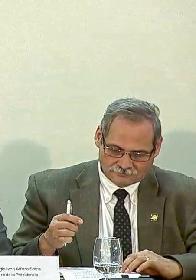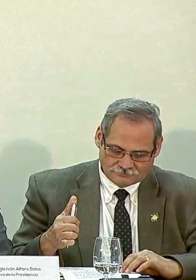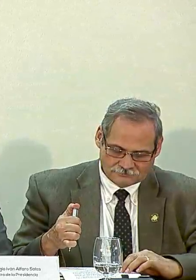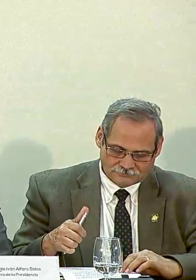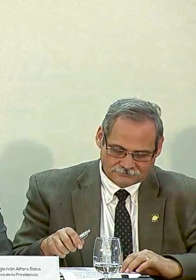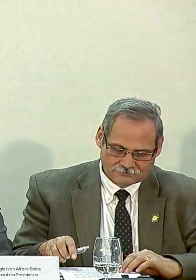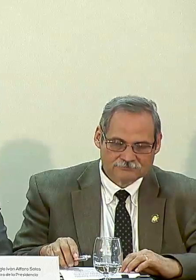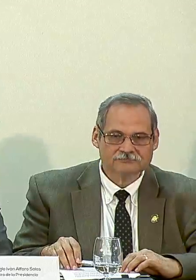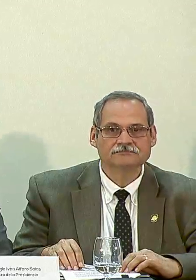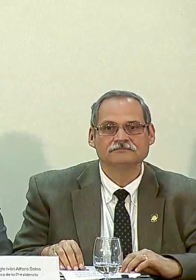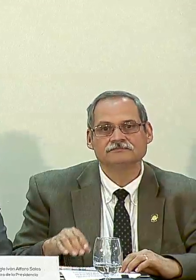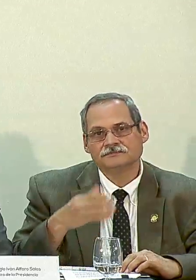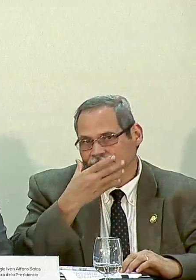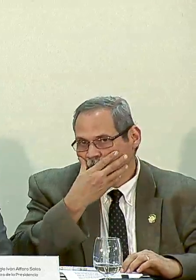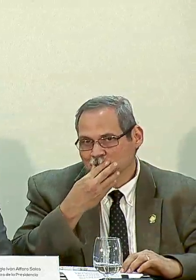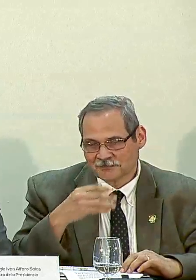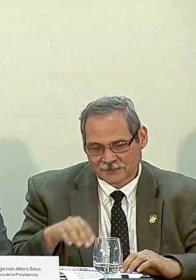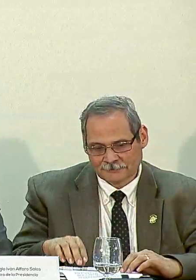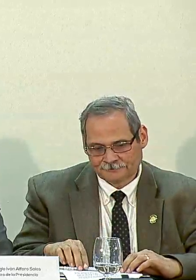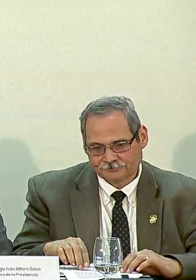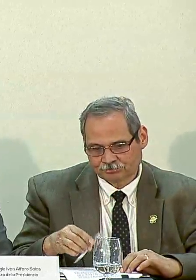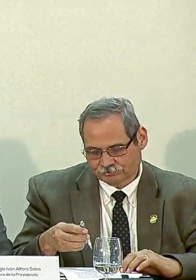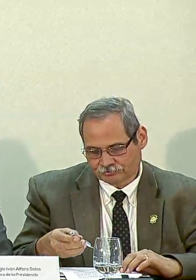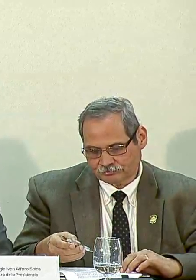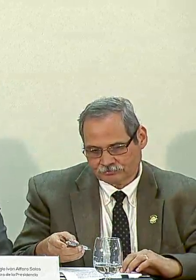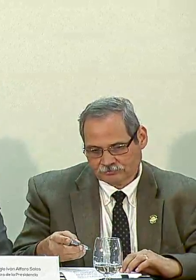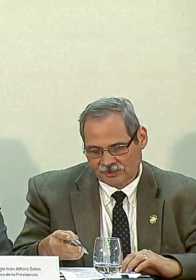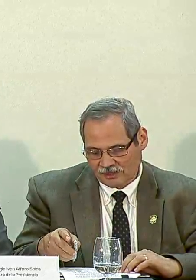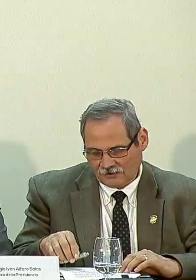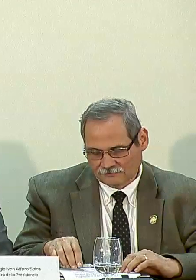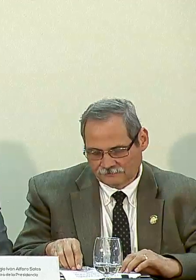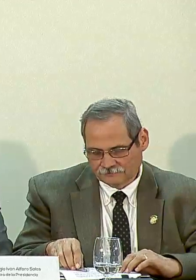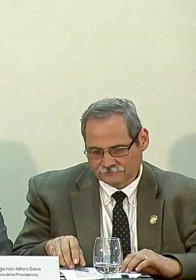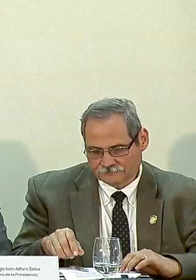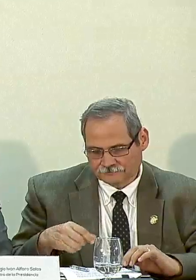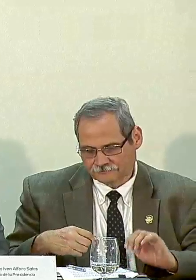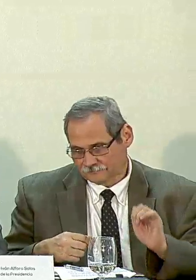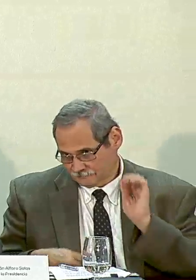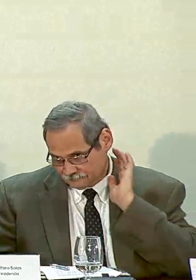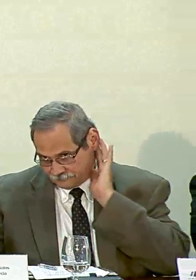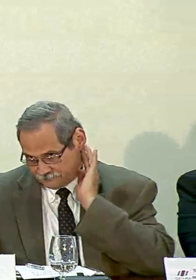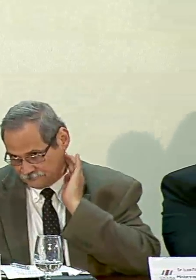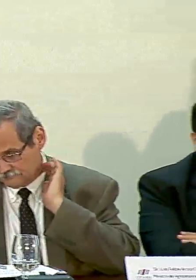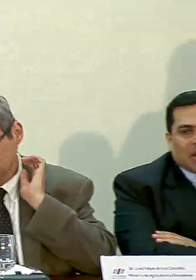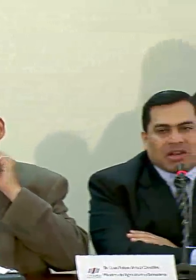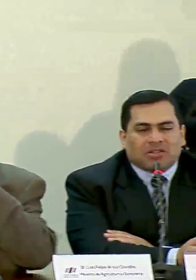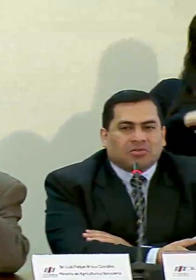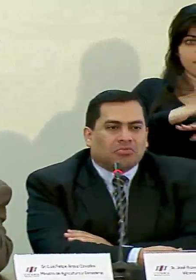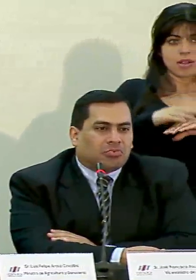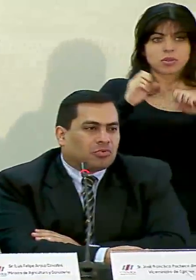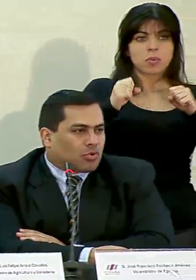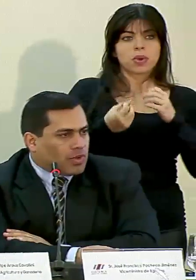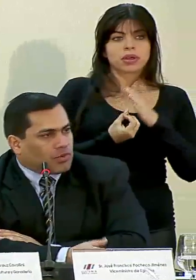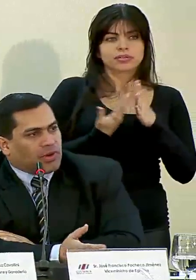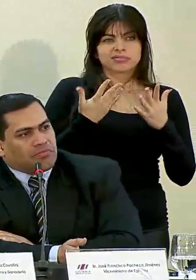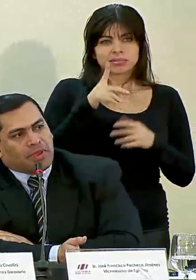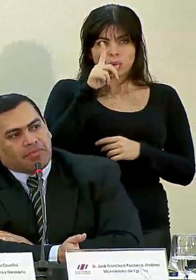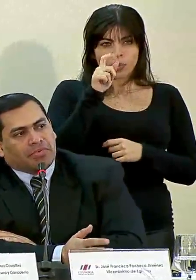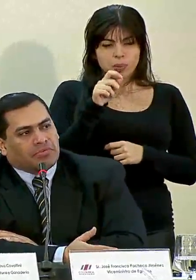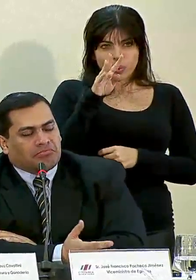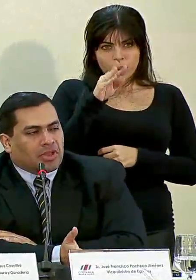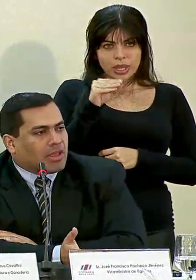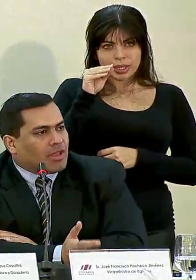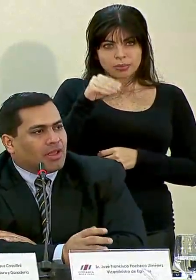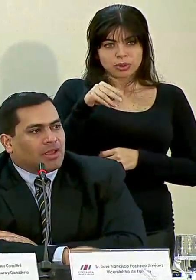Mire, sí, en efecto, los cálculos internos indican que contrabando podría estar generando 1.4 del